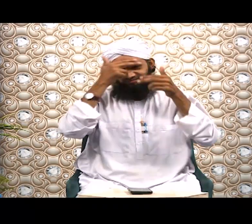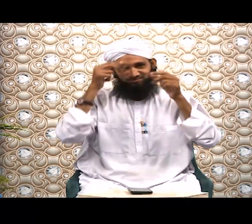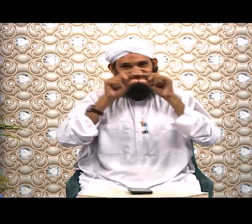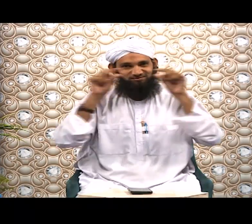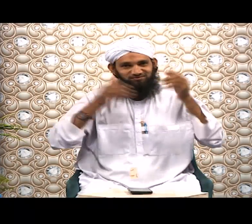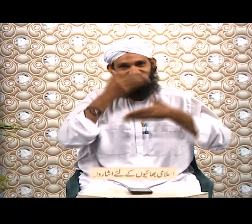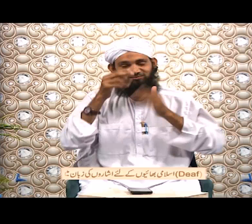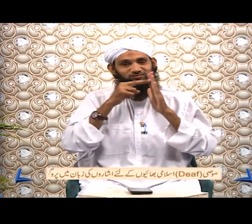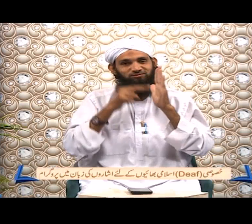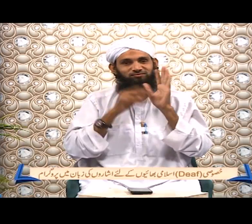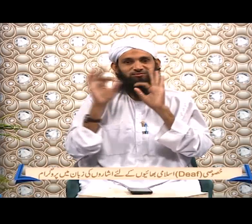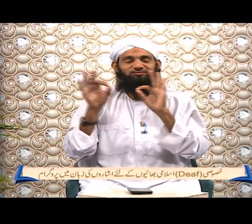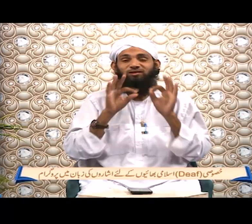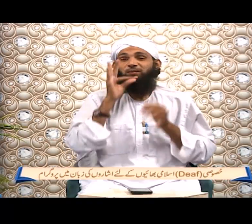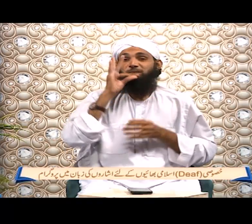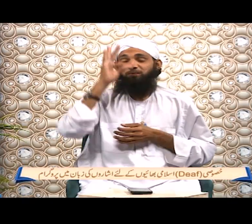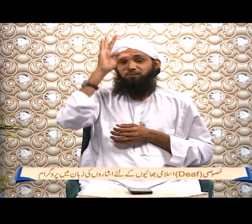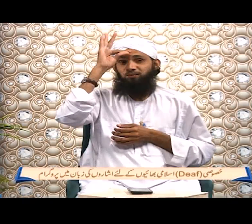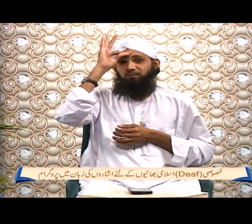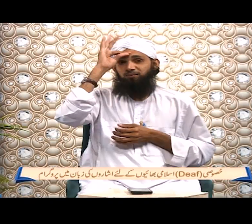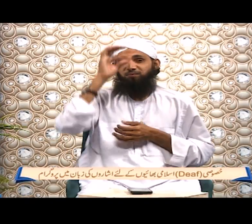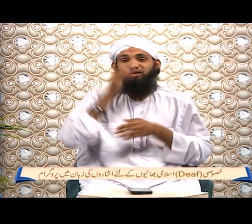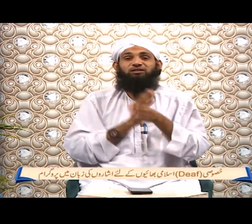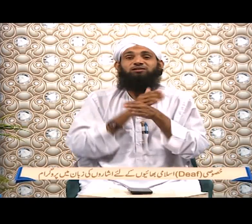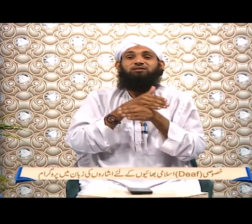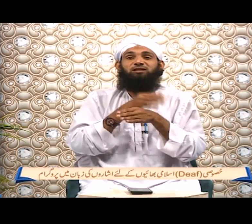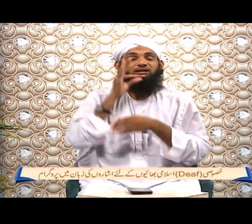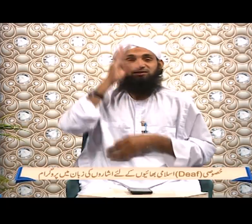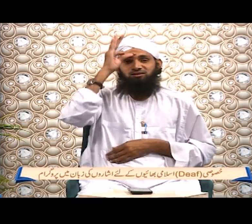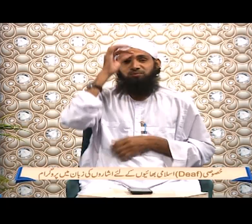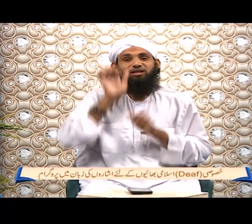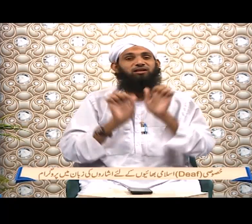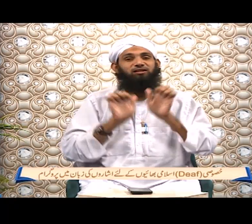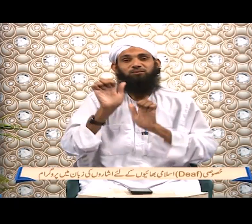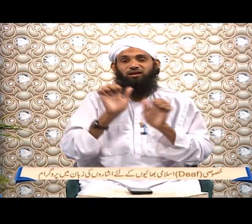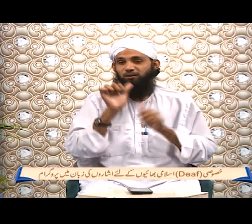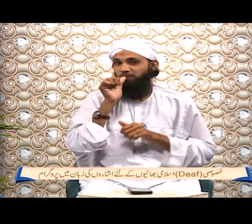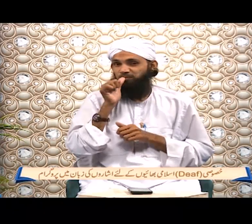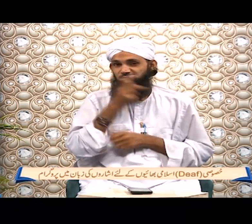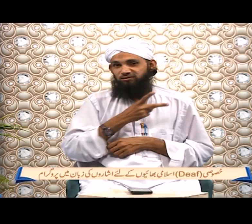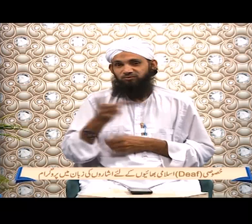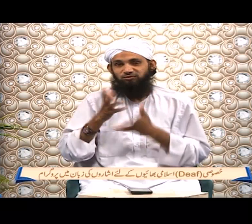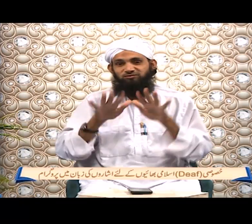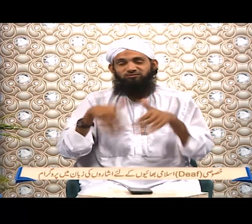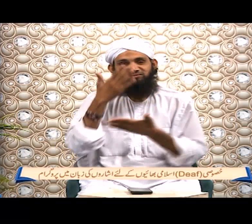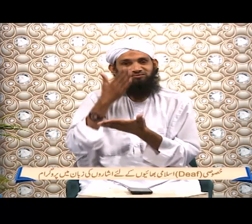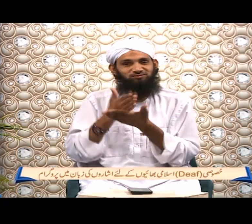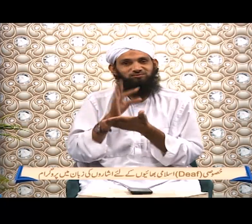پیارے اسلامی بھائیوں، آب زمزم شریف جو قیامت تک باقی رہنے والا معجزہ ہے، اسے حضرت سیدنا اسماعیل علی نبینا و علیہ